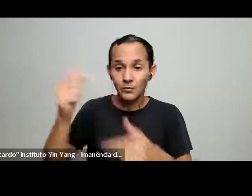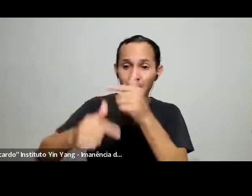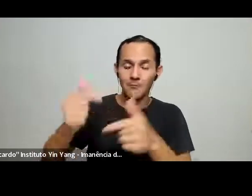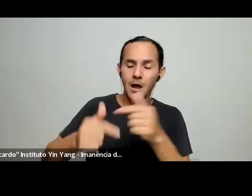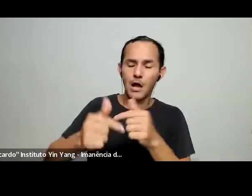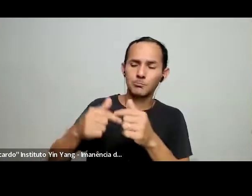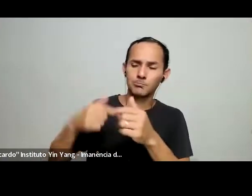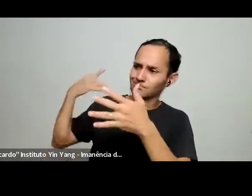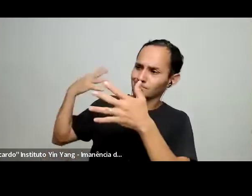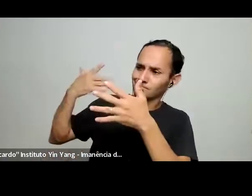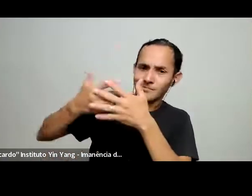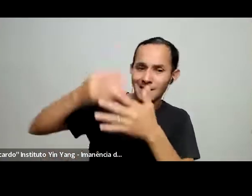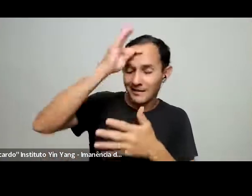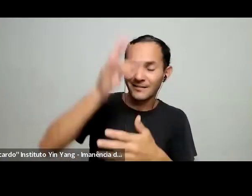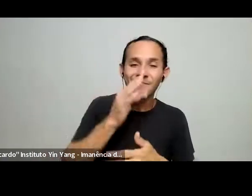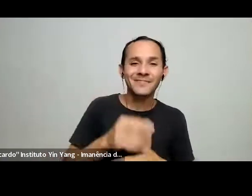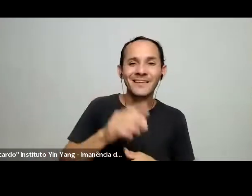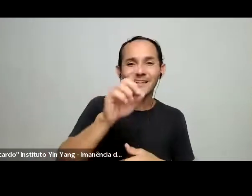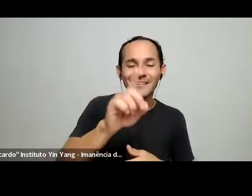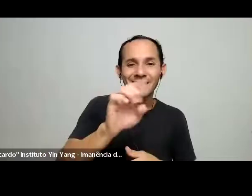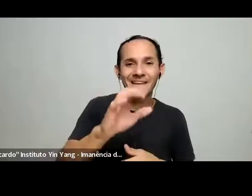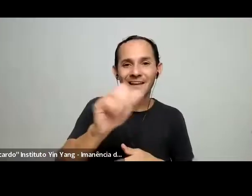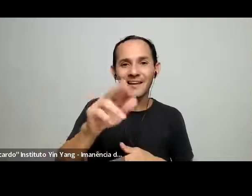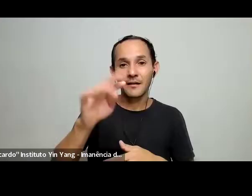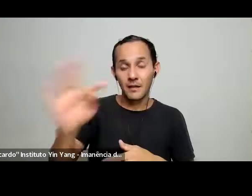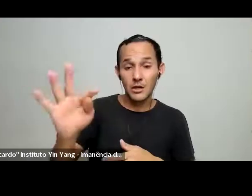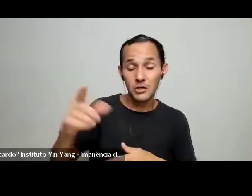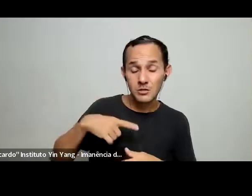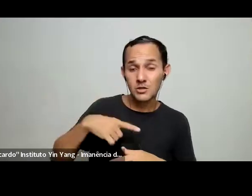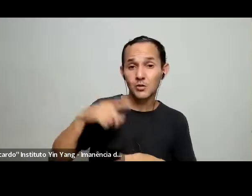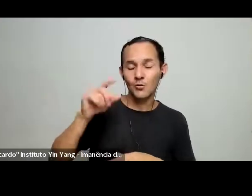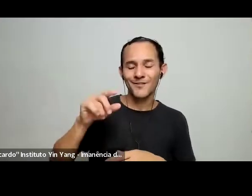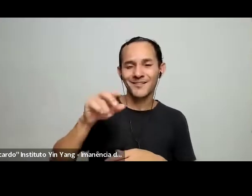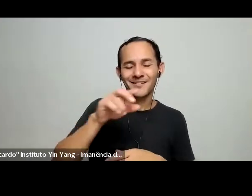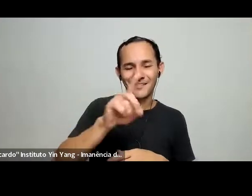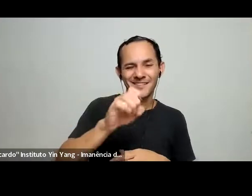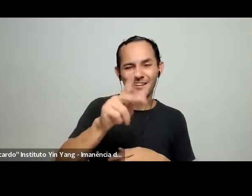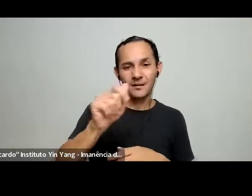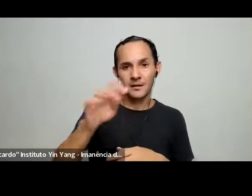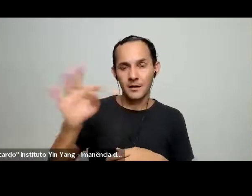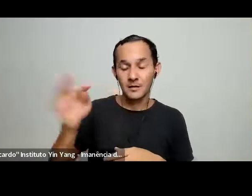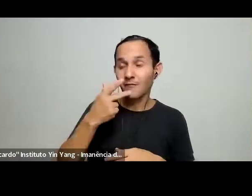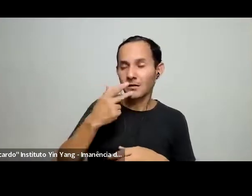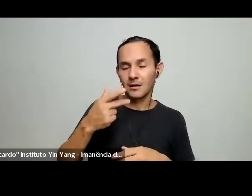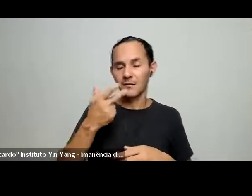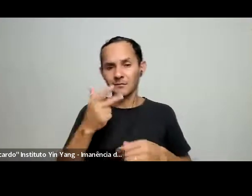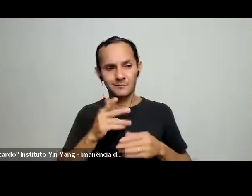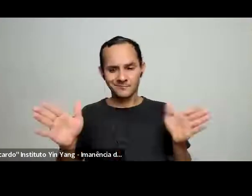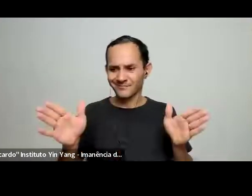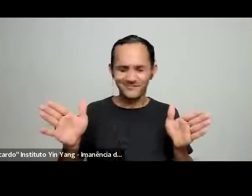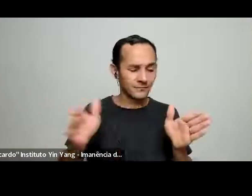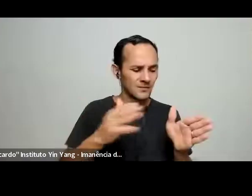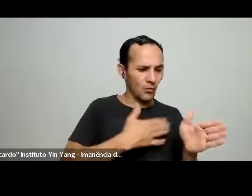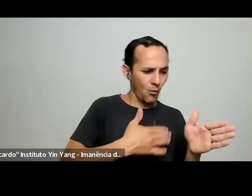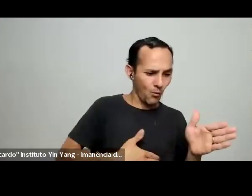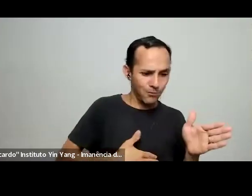foi desenhado por Descartes, ele partia de um pressuposto da existência de uma dicotomia entre corpo e